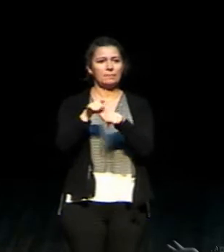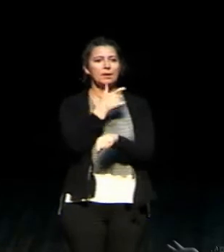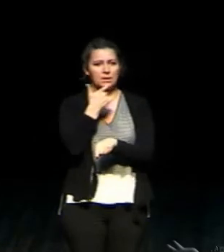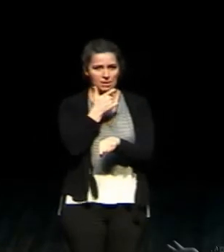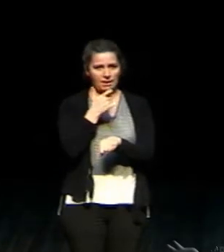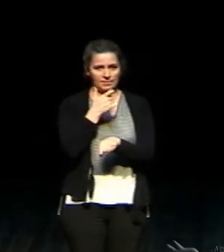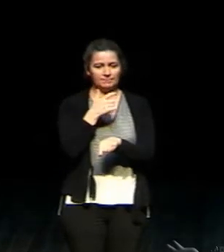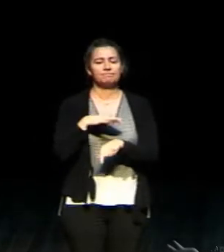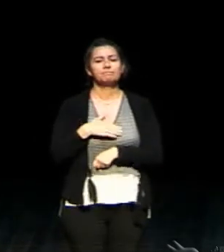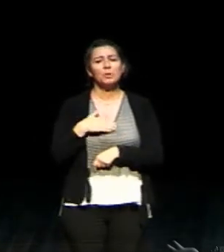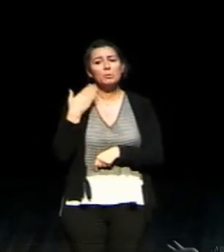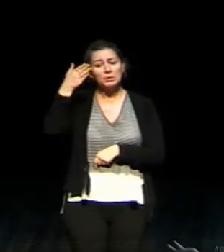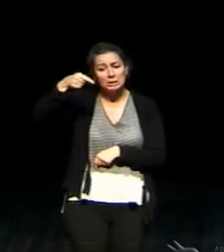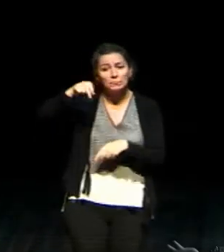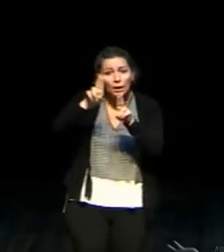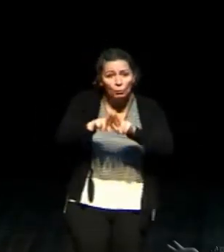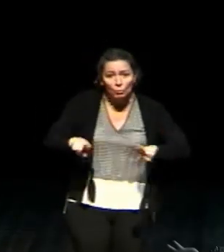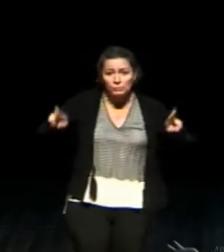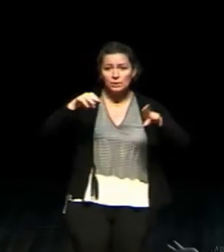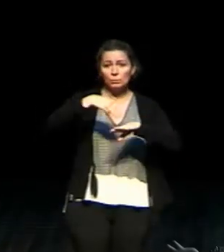com a formação em inglês, português.